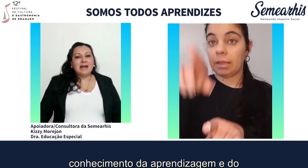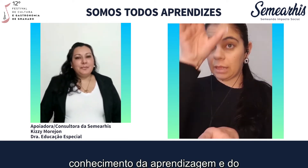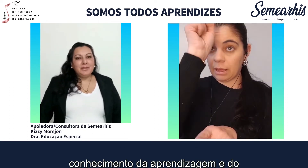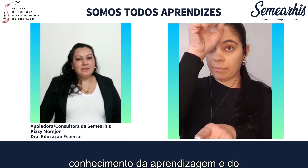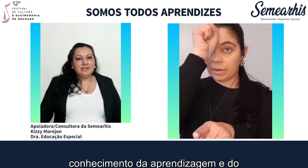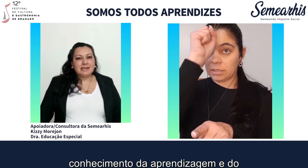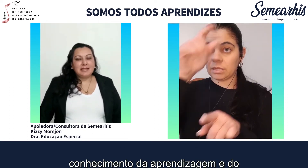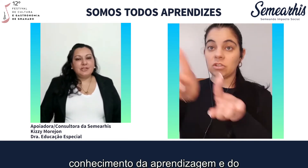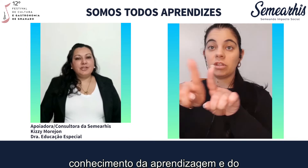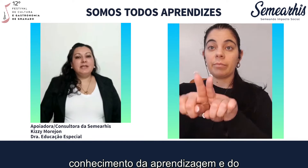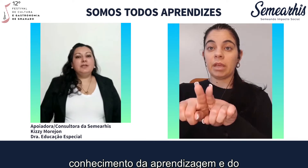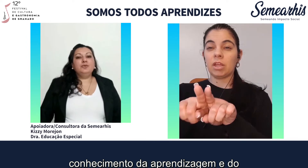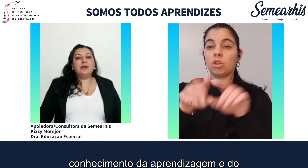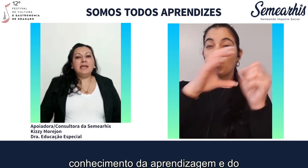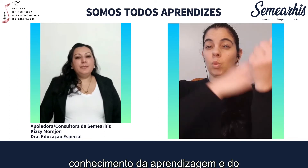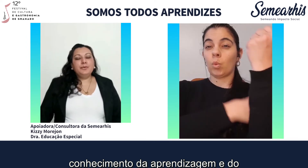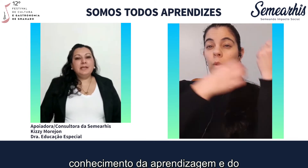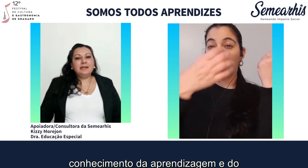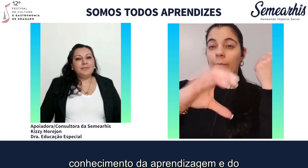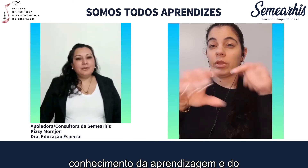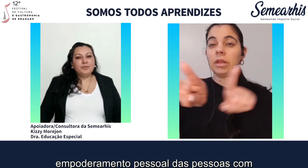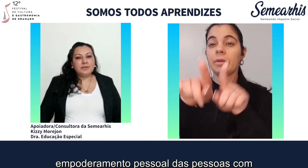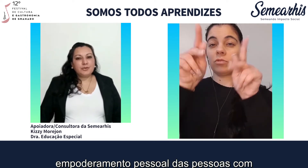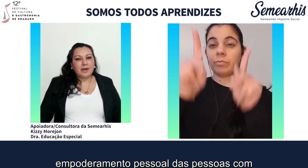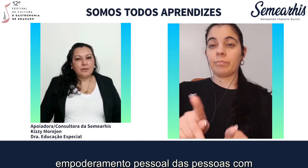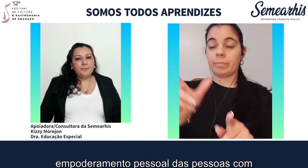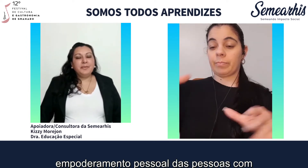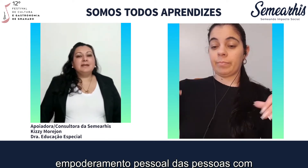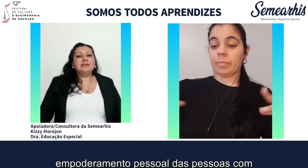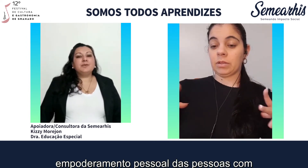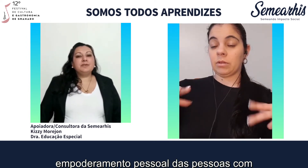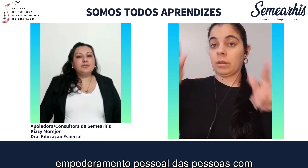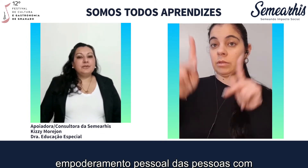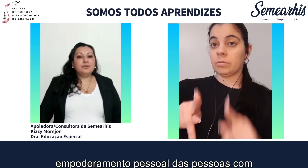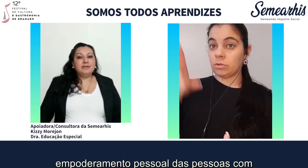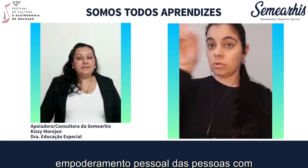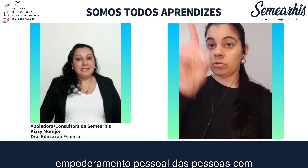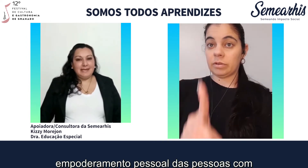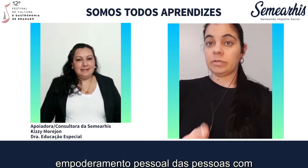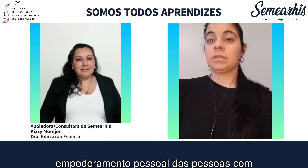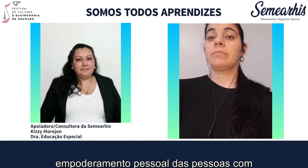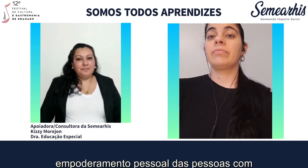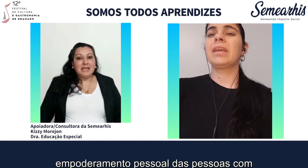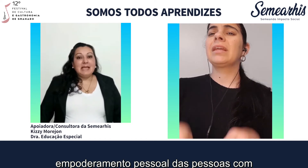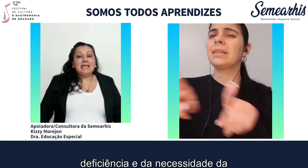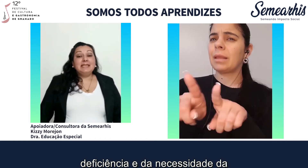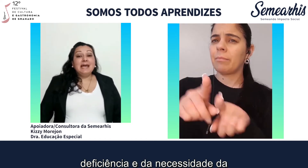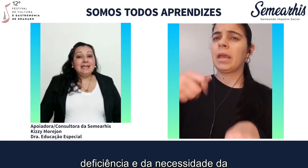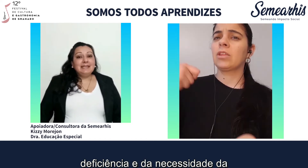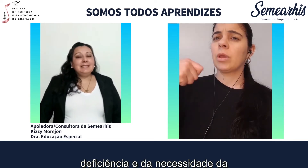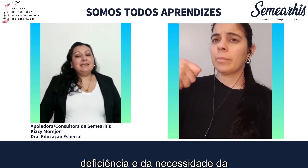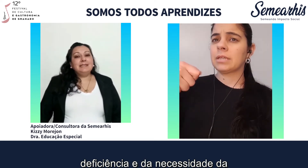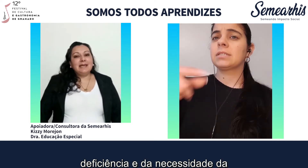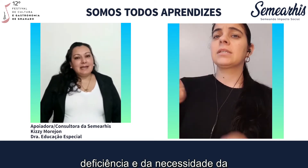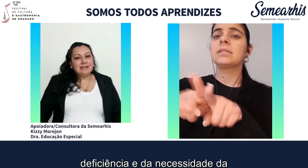da aprendizagem e do empoderamento pessoal das pessoas com deficiência. E